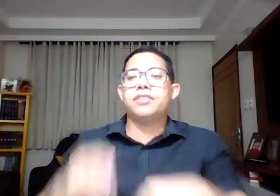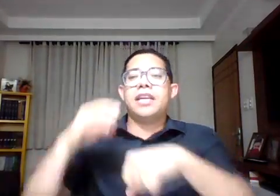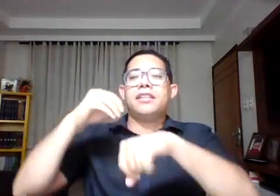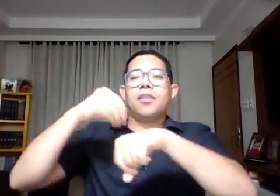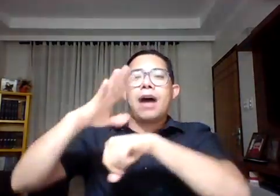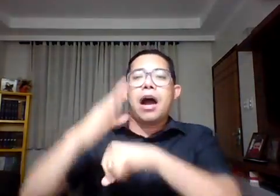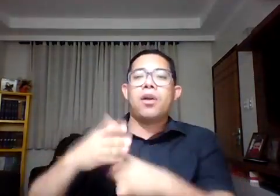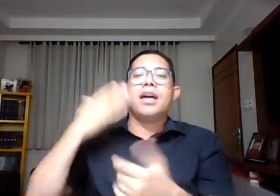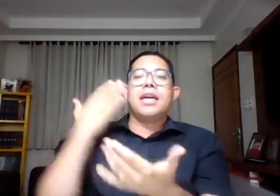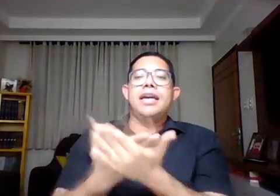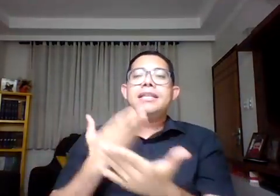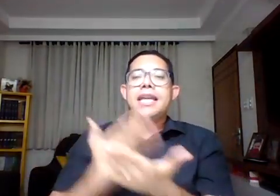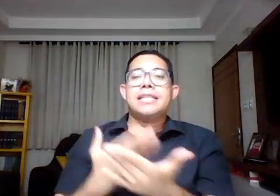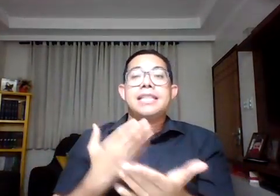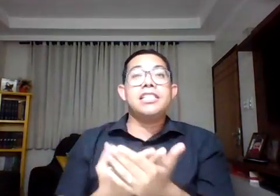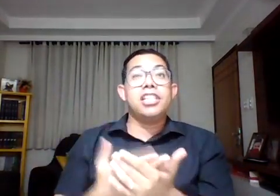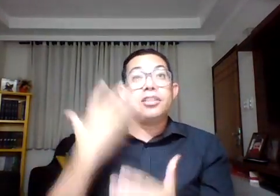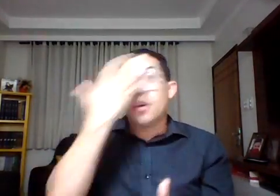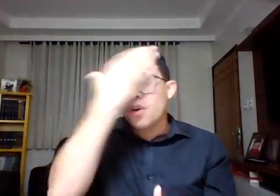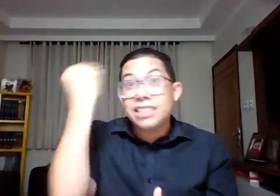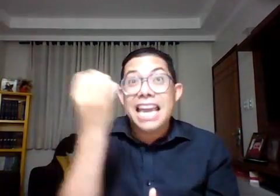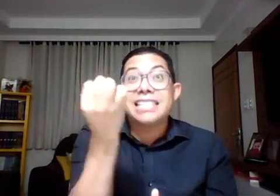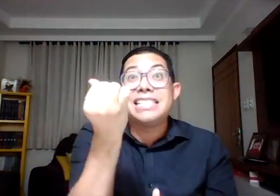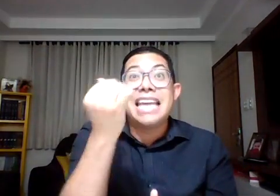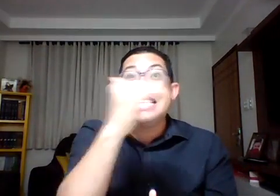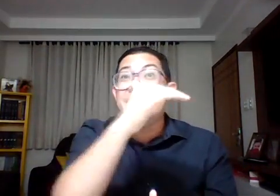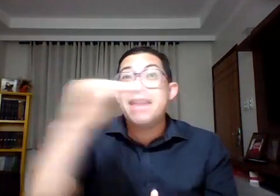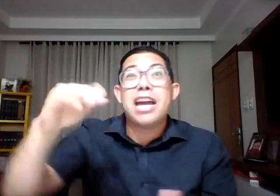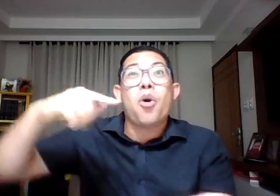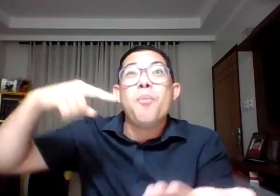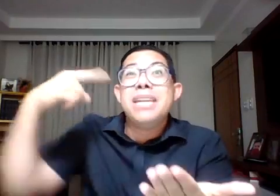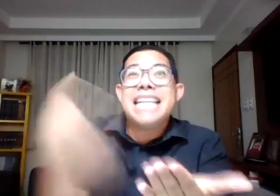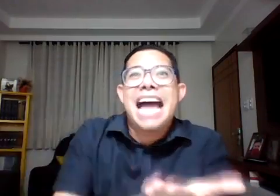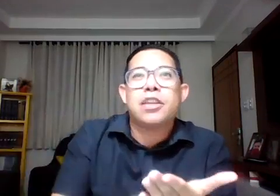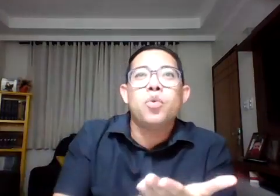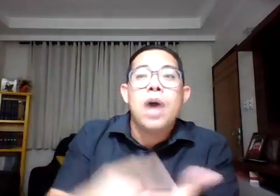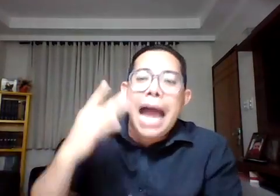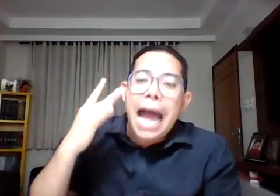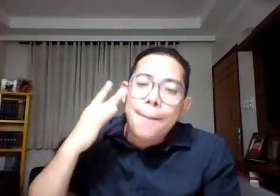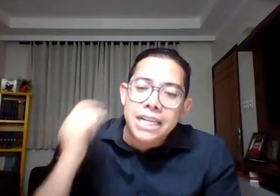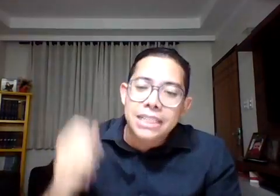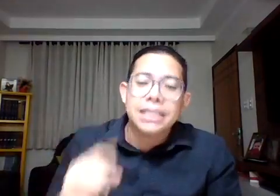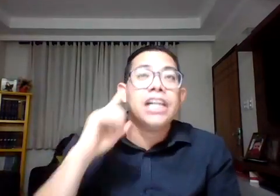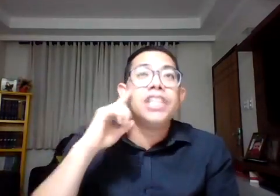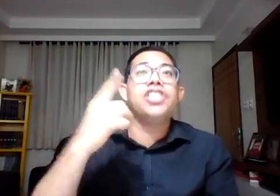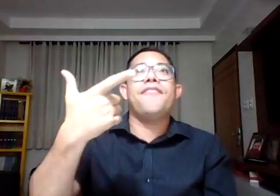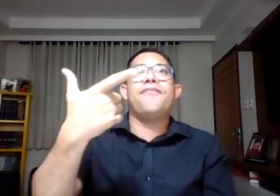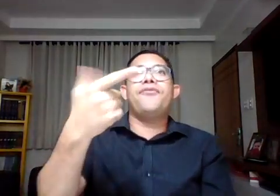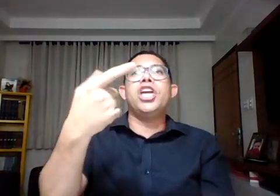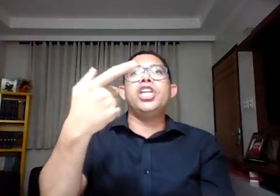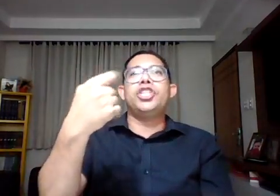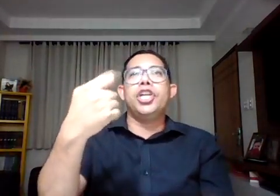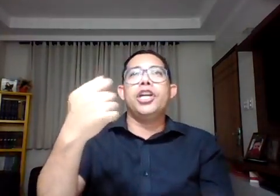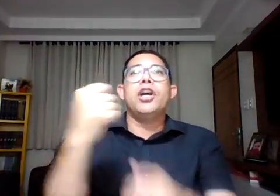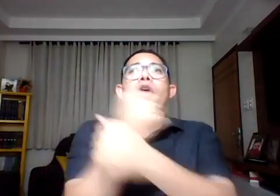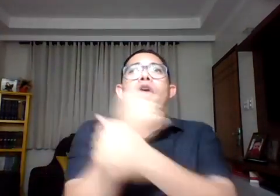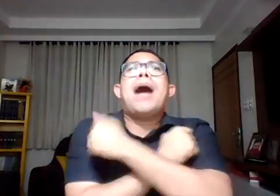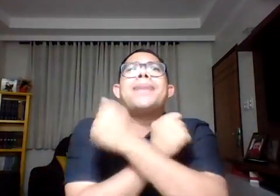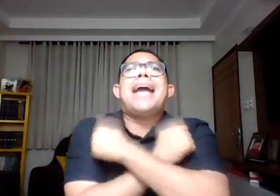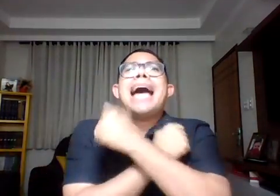dando uma aula interessantíssima. Então, não esquece, 6h30, combinado, amanhã, dia 20. Um